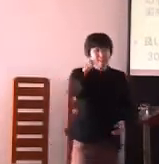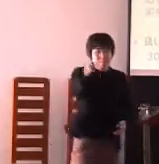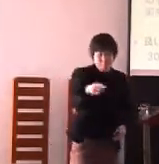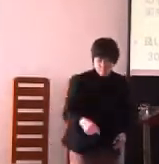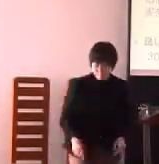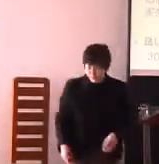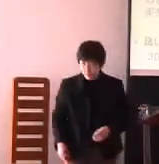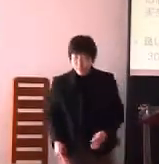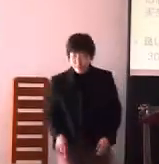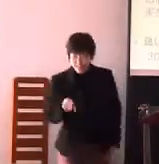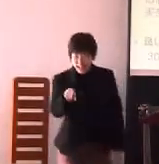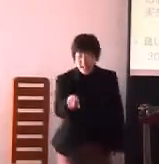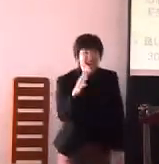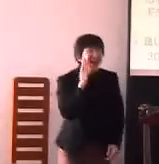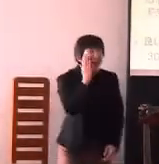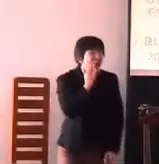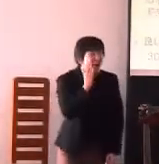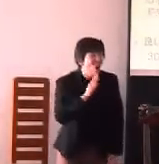リ。上手ね。